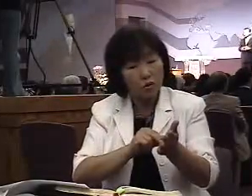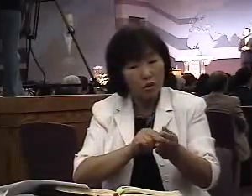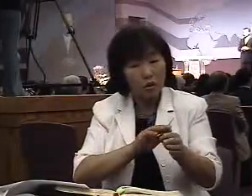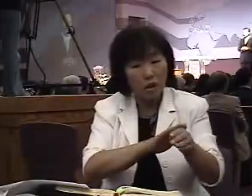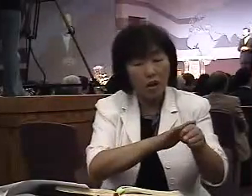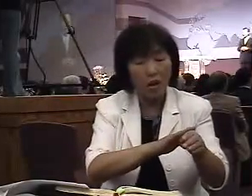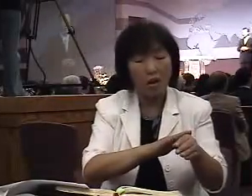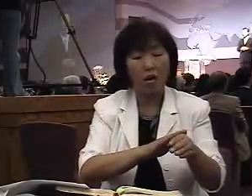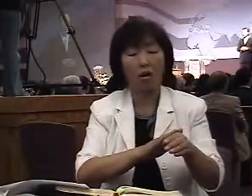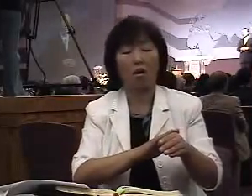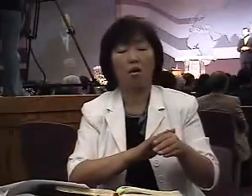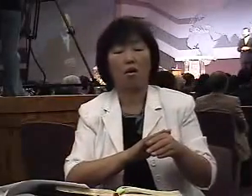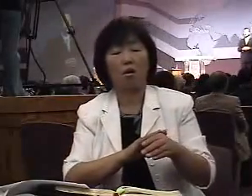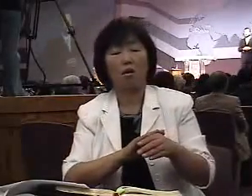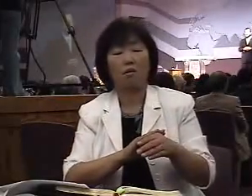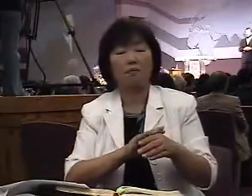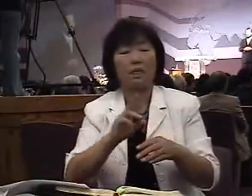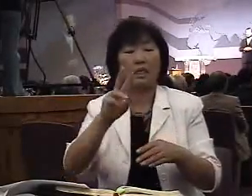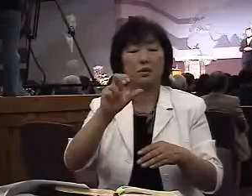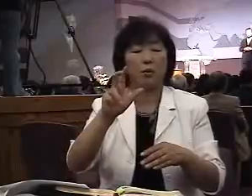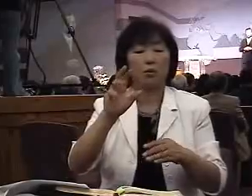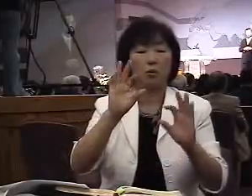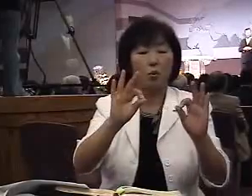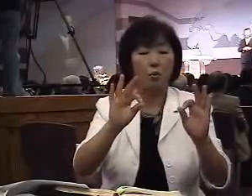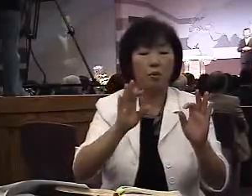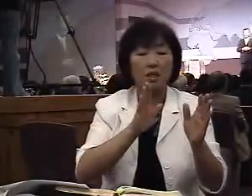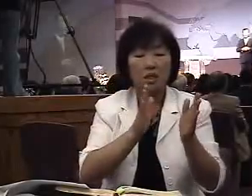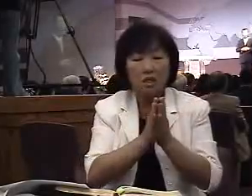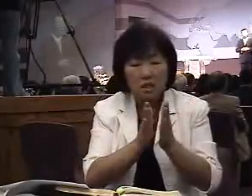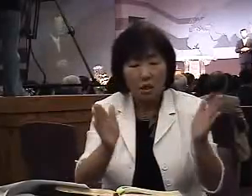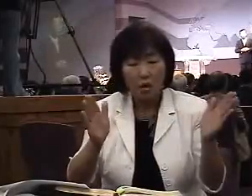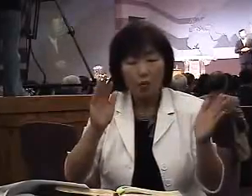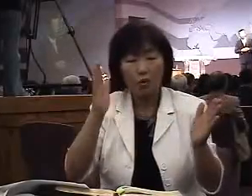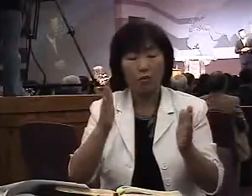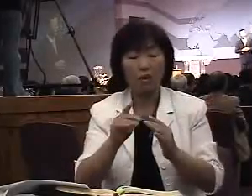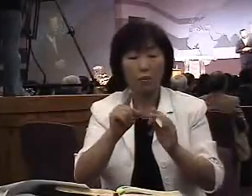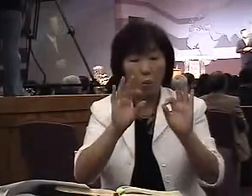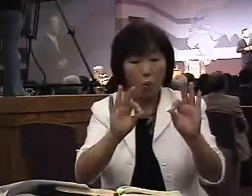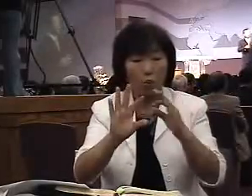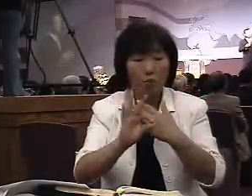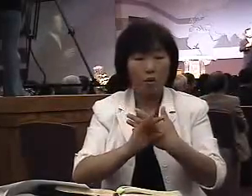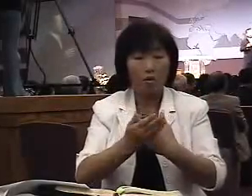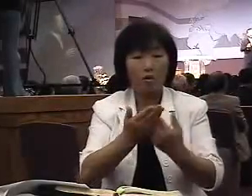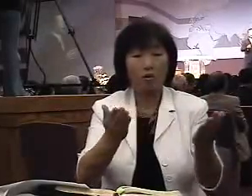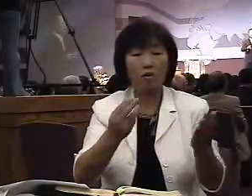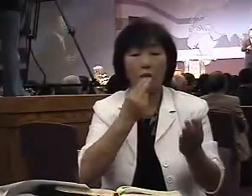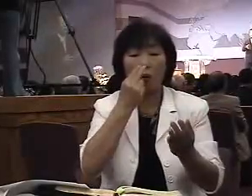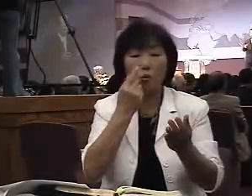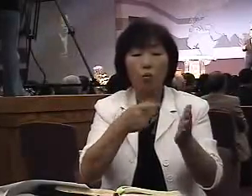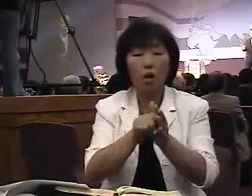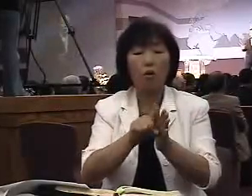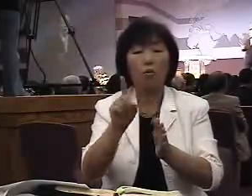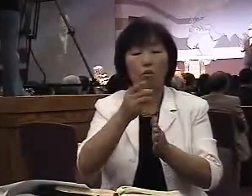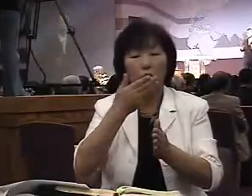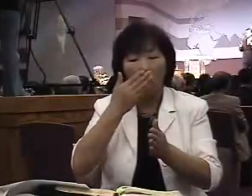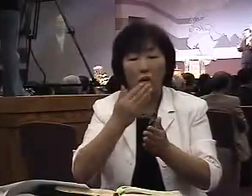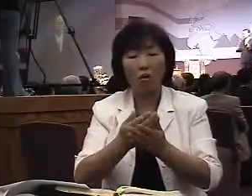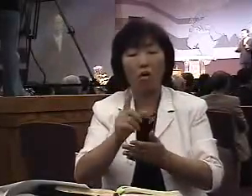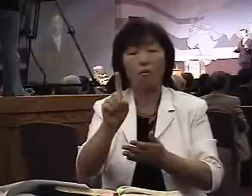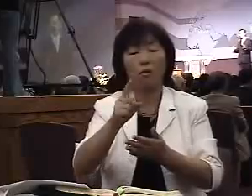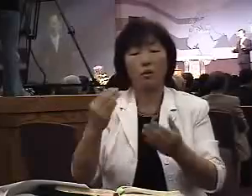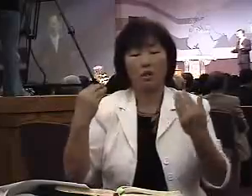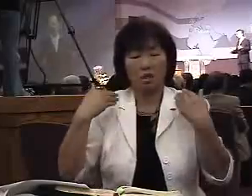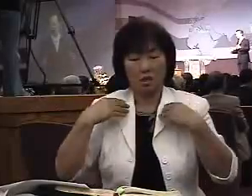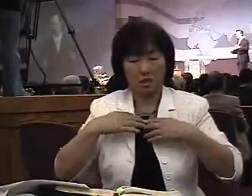본문 말씀을 주셨는가 25절부터 사실 시작이 됩니다. 거기 보면은 너희들은 목숨을 위하여 무엇을 먹을까